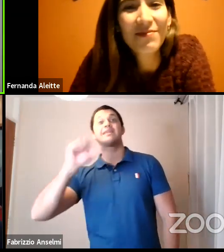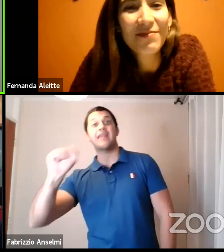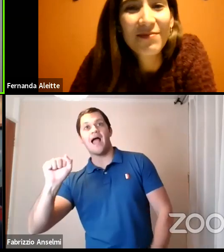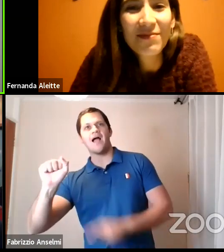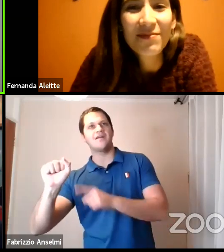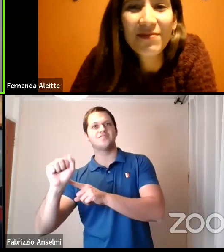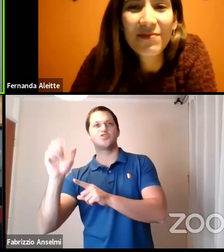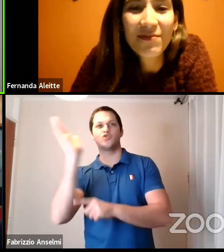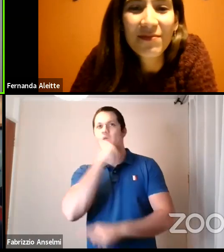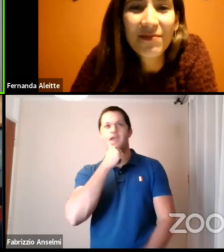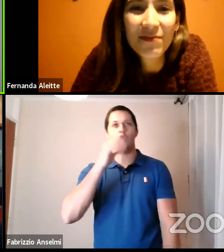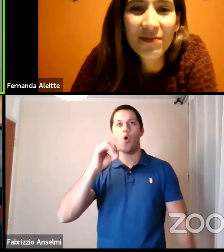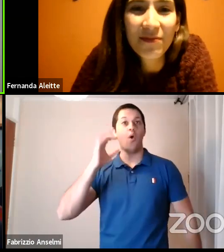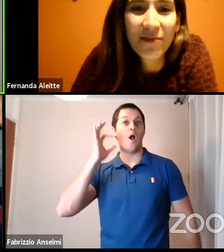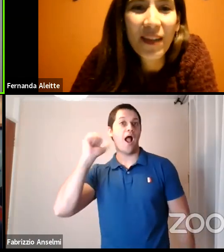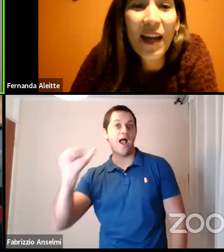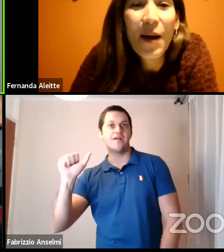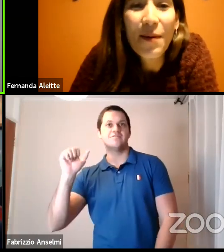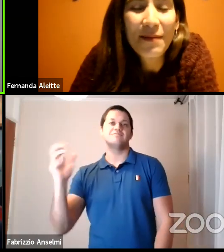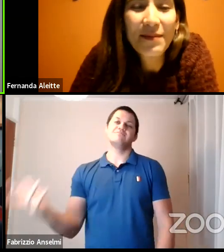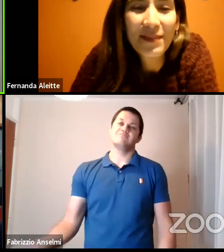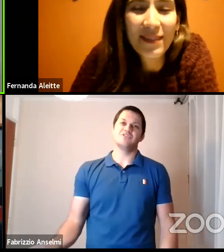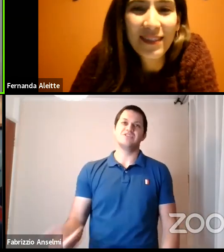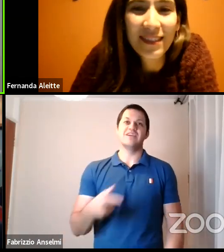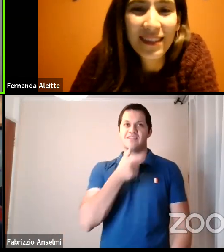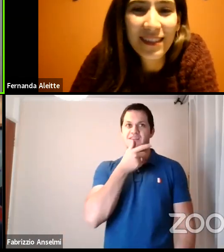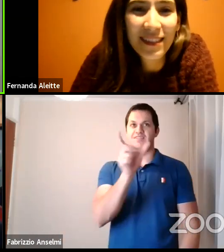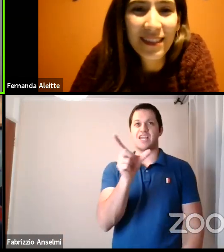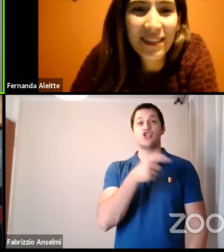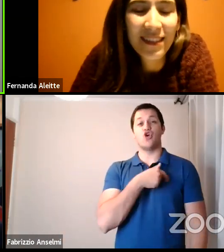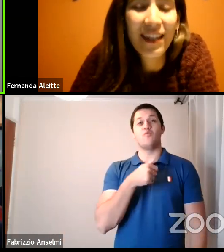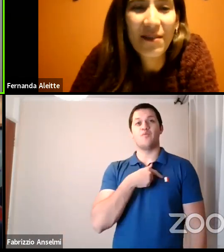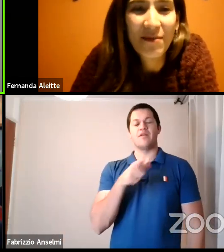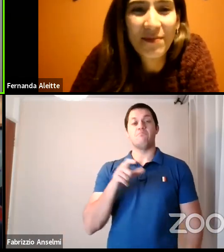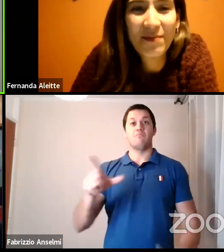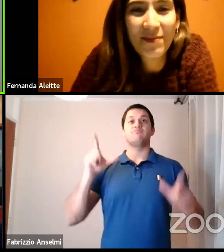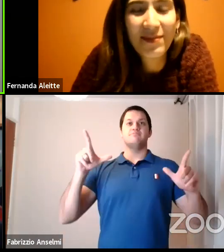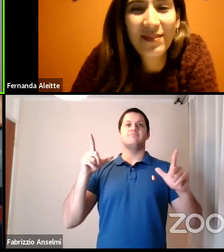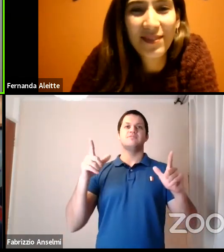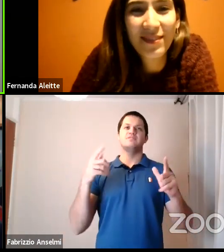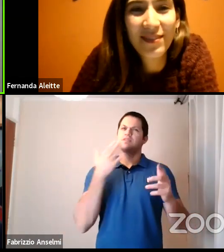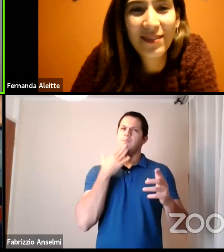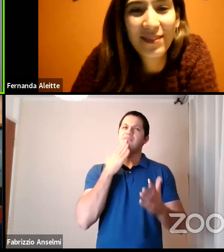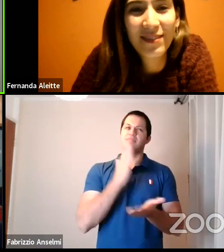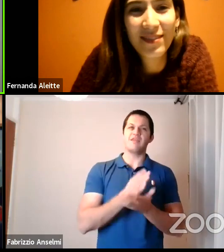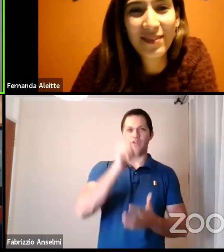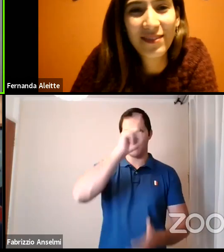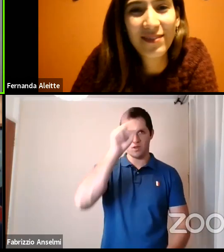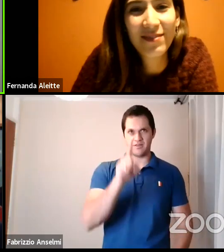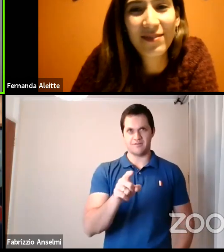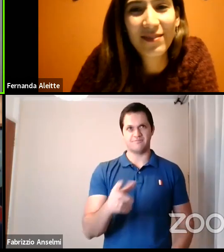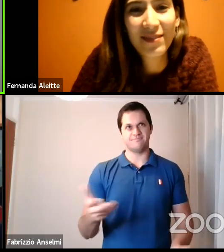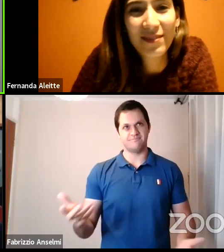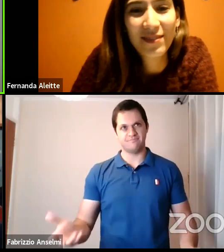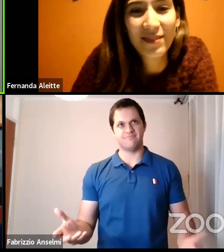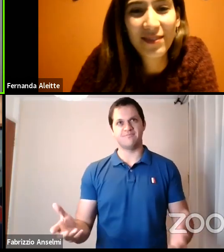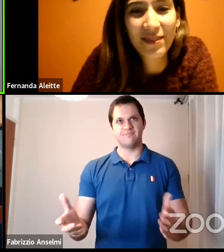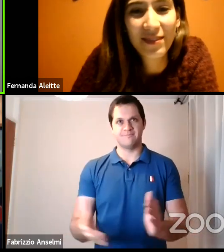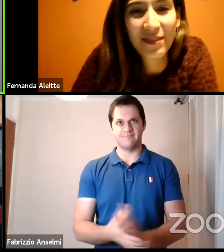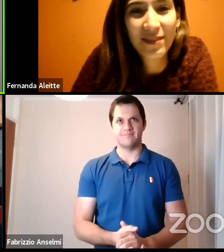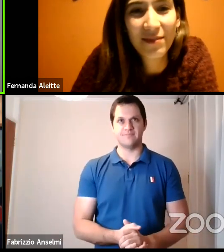el nombre igual nos termine impactando al final, ¿no? Igual tenemos que cuestionarnos de esto. Interesante que el patrimonio nos dé este espacio.